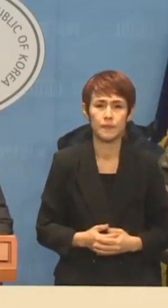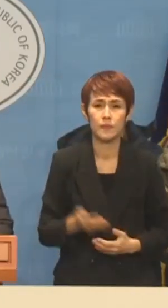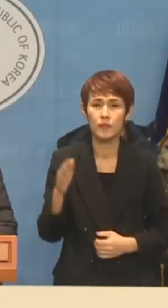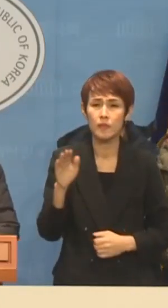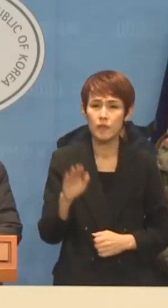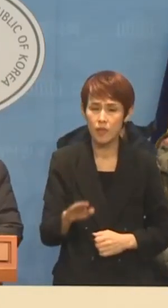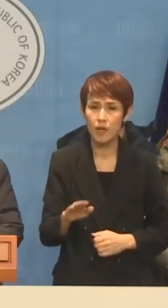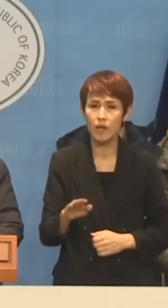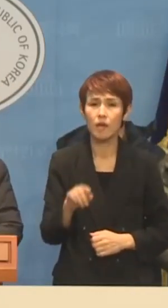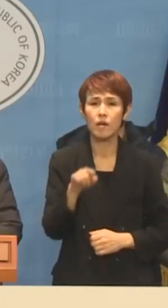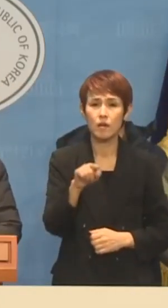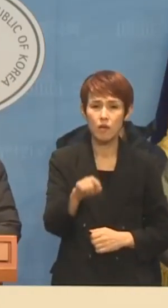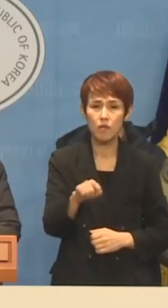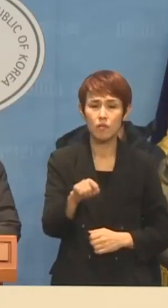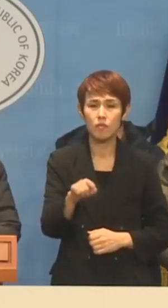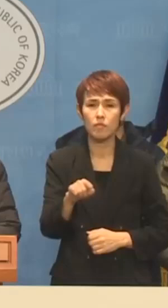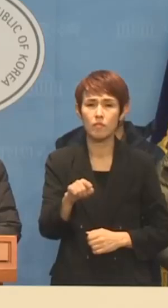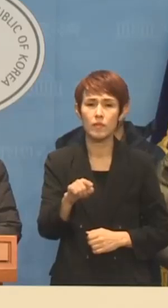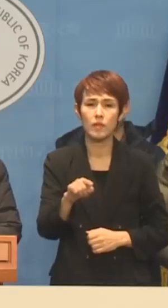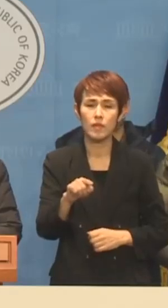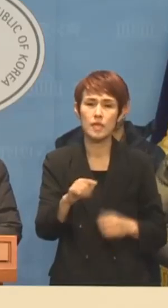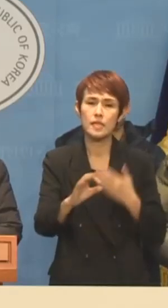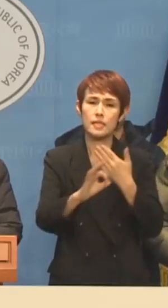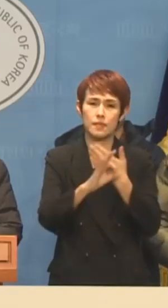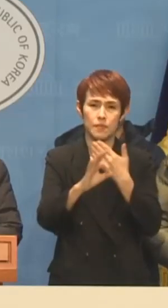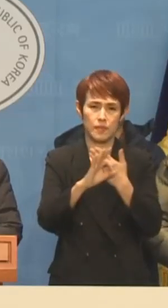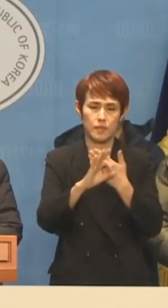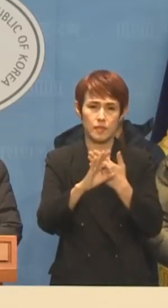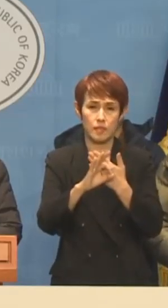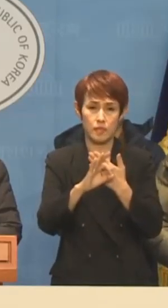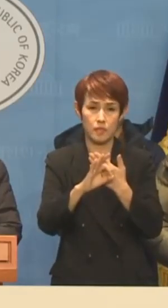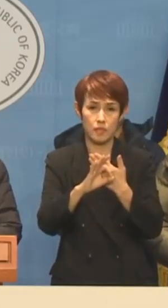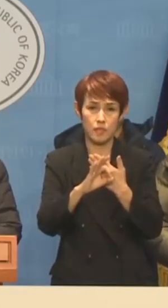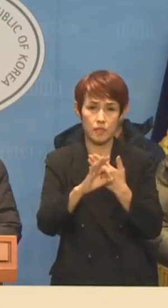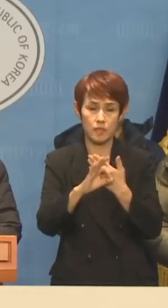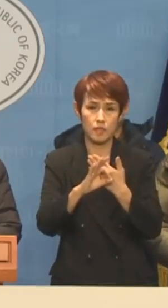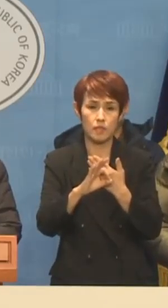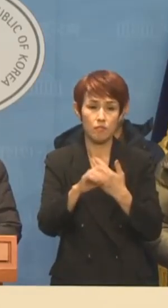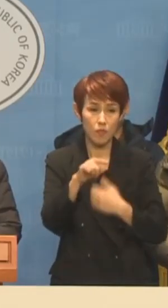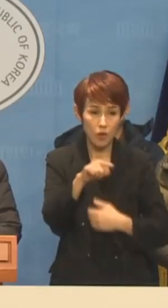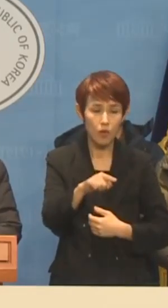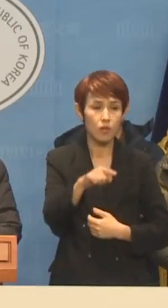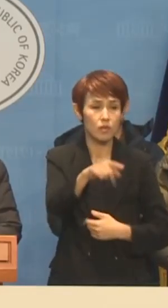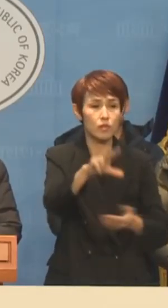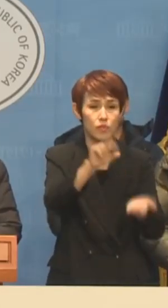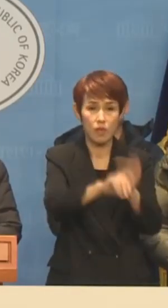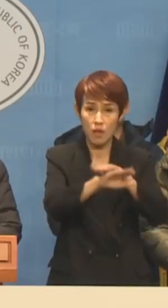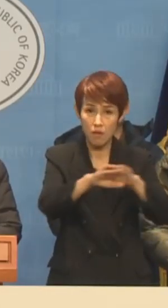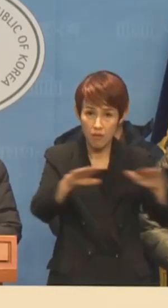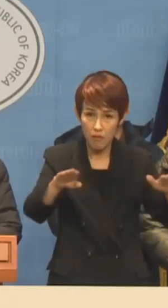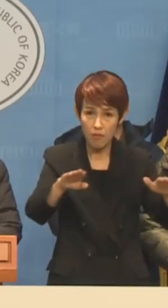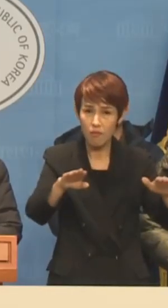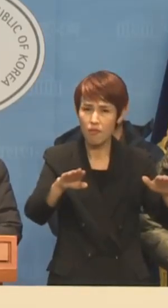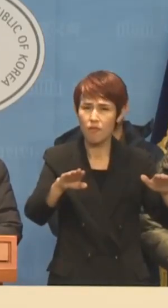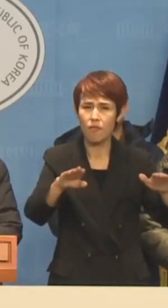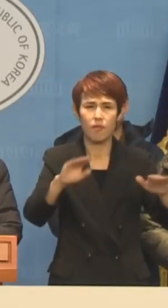그러나 이 같은 단편적이고 임시적인 대책으로 성감학원 사건을 해결하고